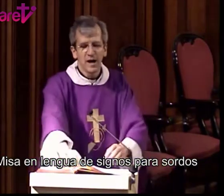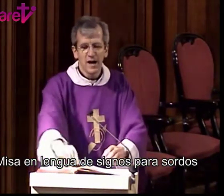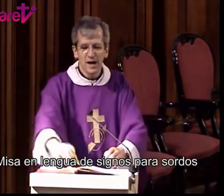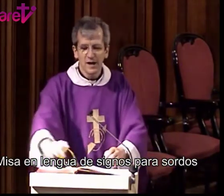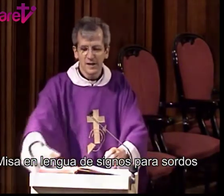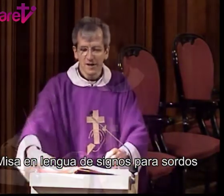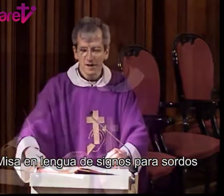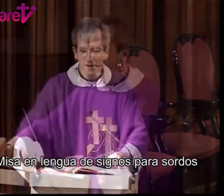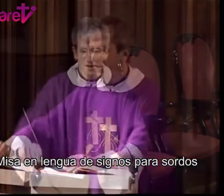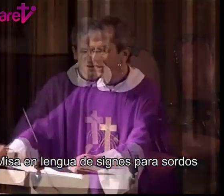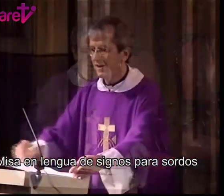esperaré.